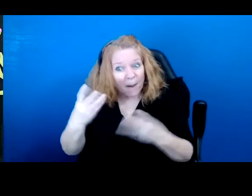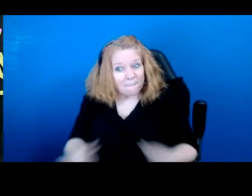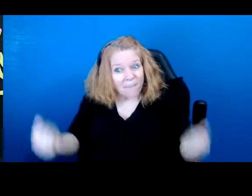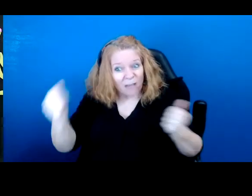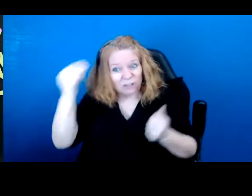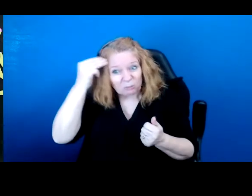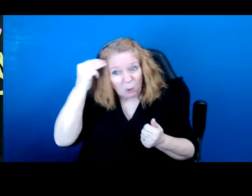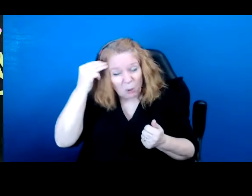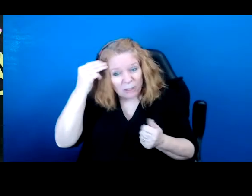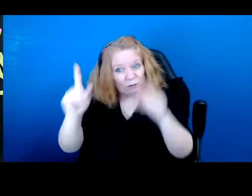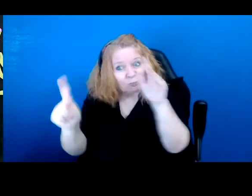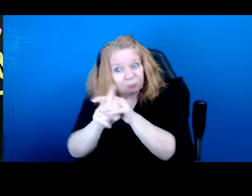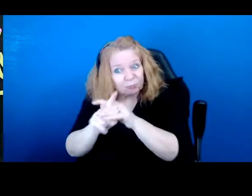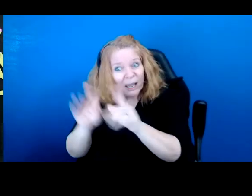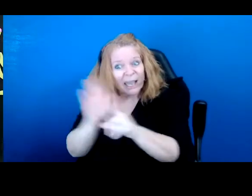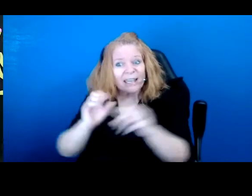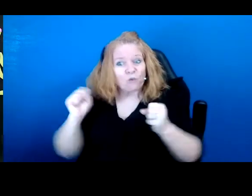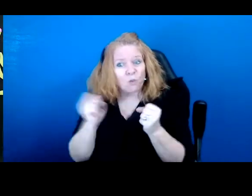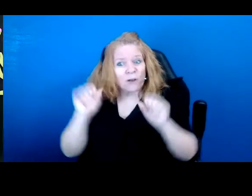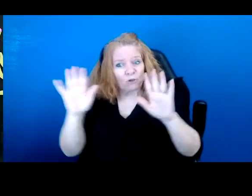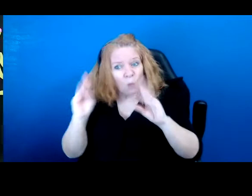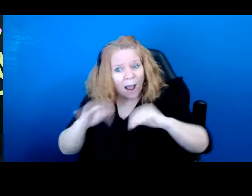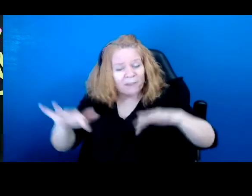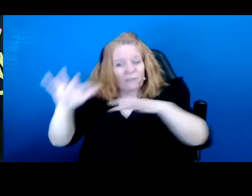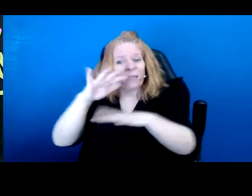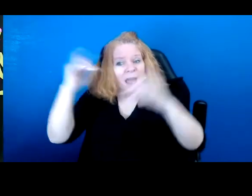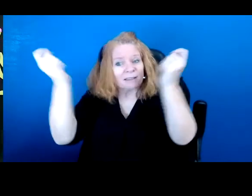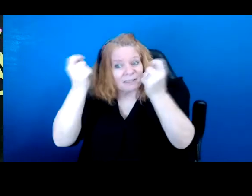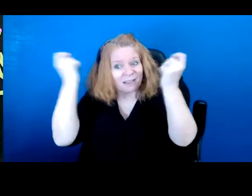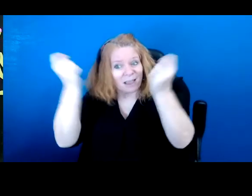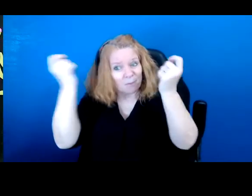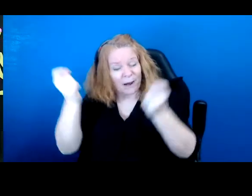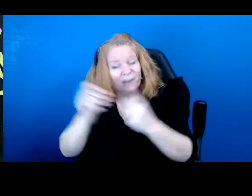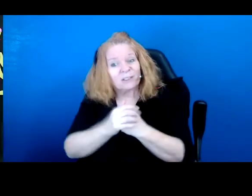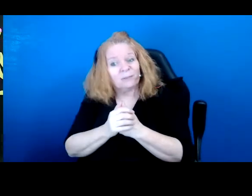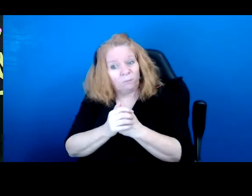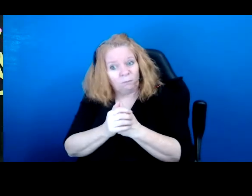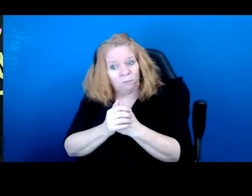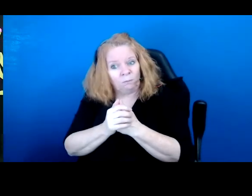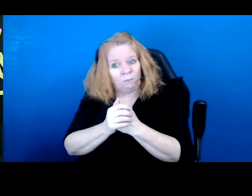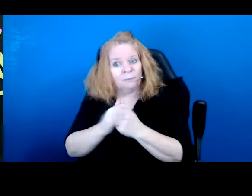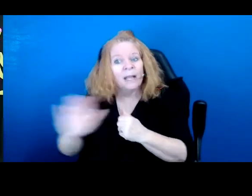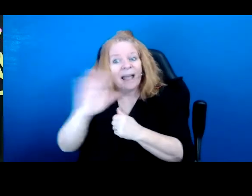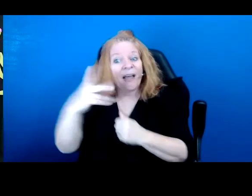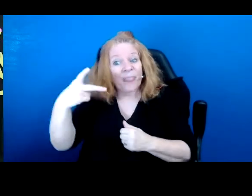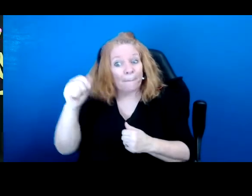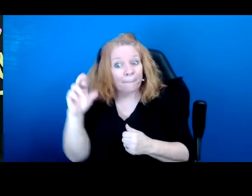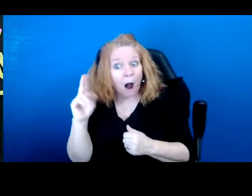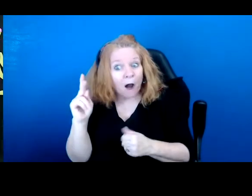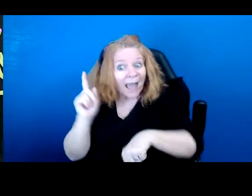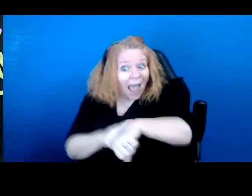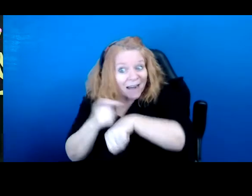de moody's para que vayamos a una fiesta de mundo maravilloso de invierno celebrando una fiesta